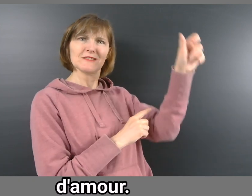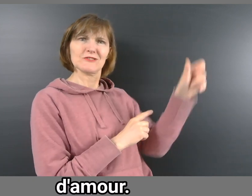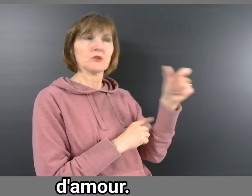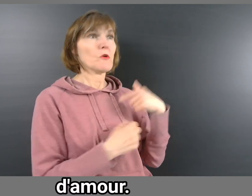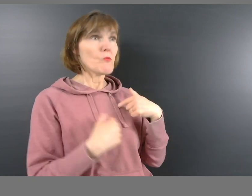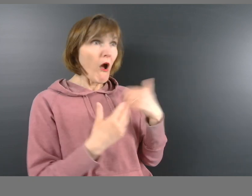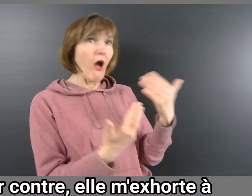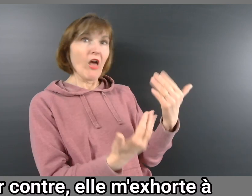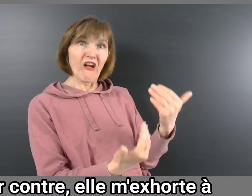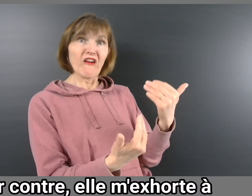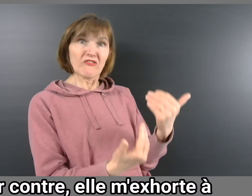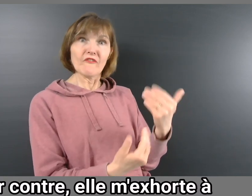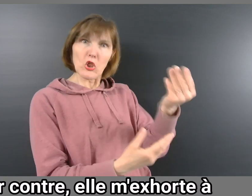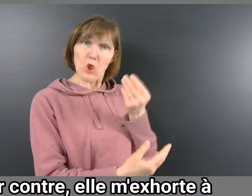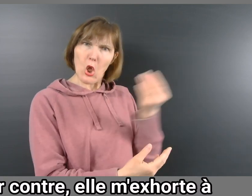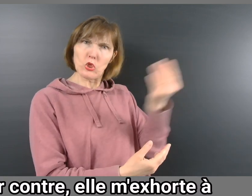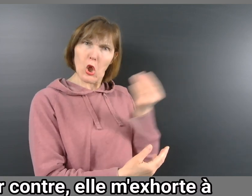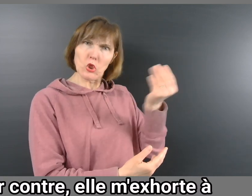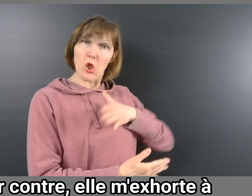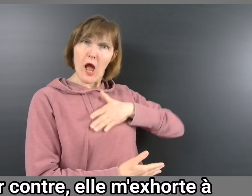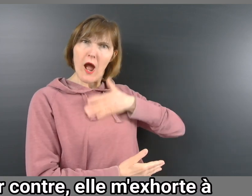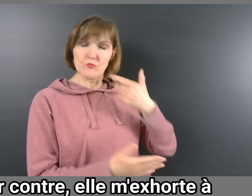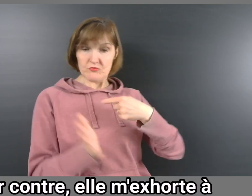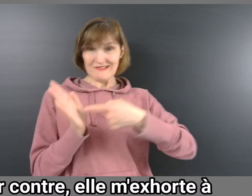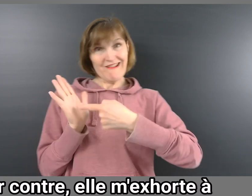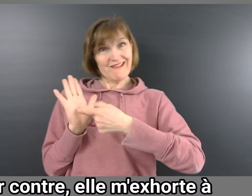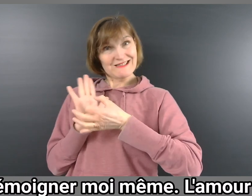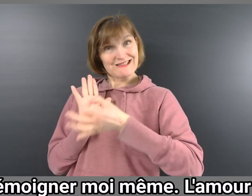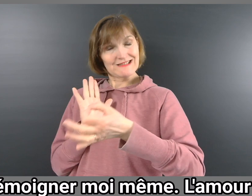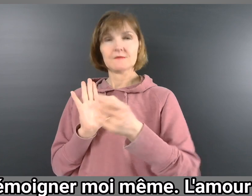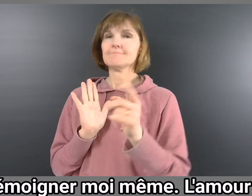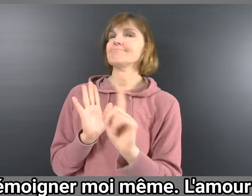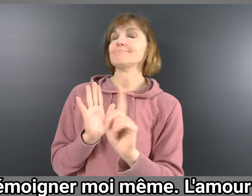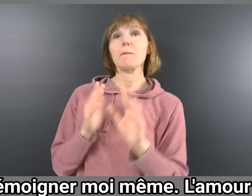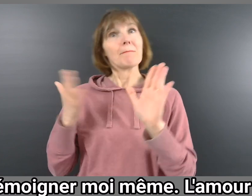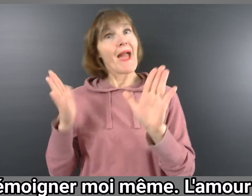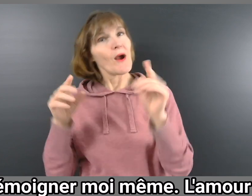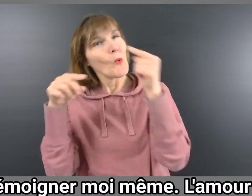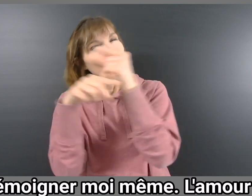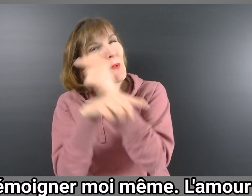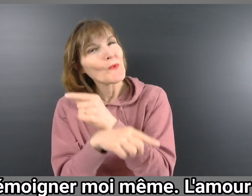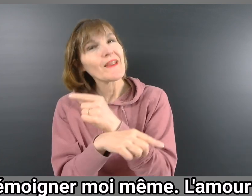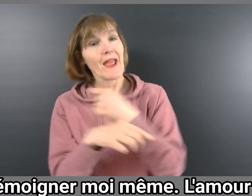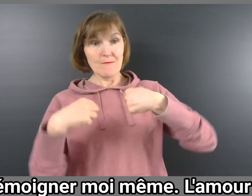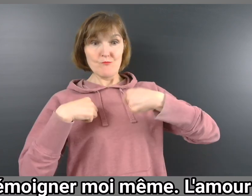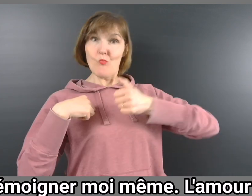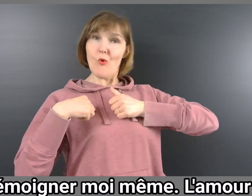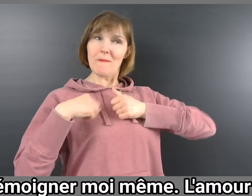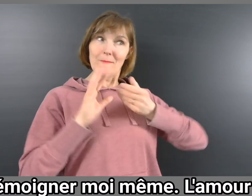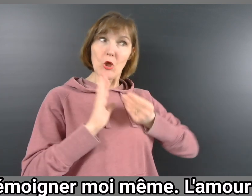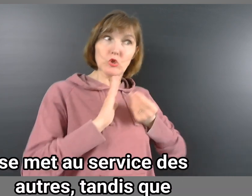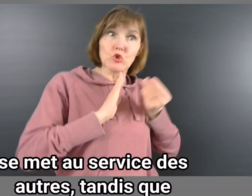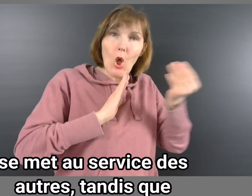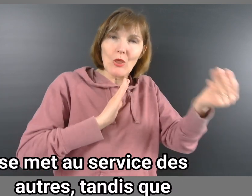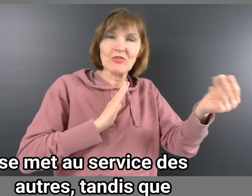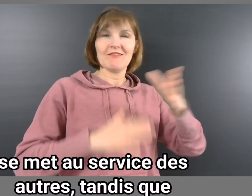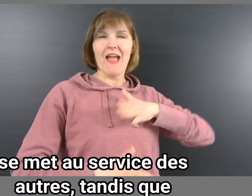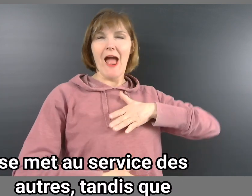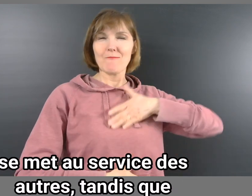d'amour. Par contre, elle m'exhorte à lui en témoigner moi-même. L'amour se met au service des